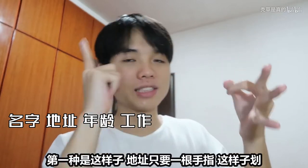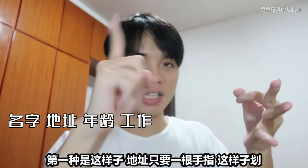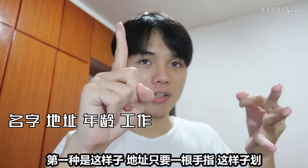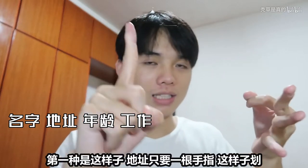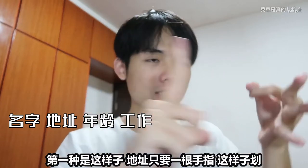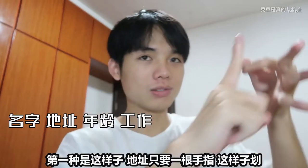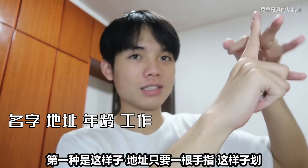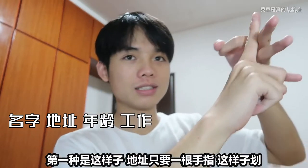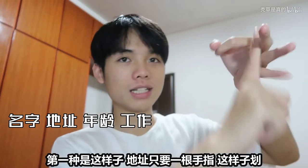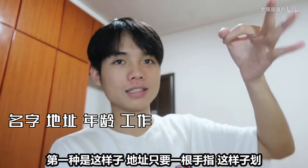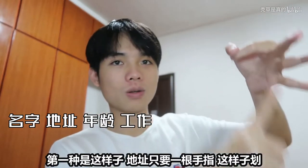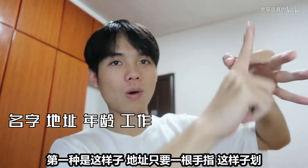是只要一根手指这样子划，